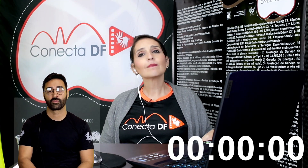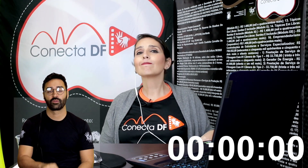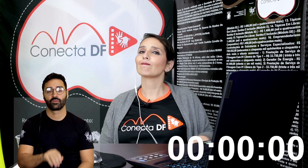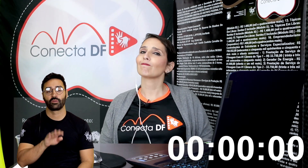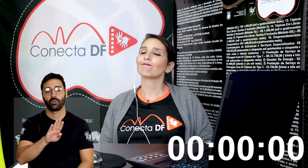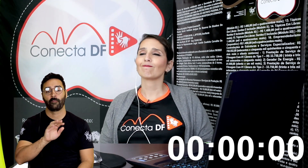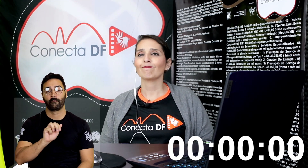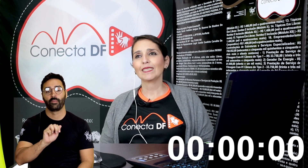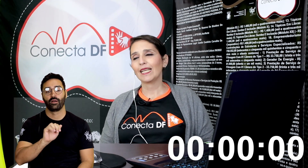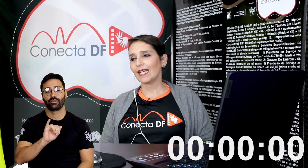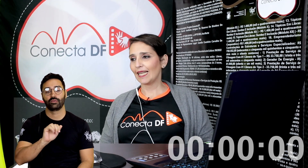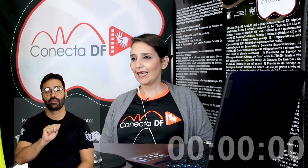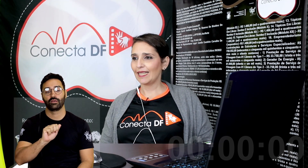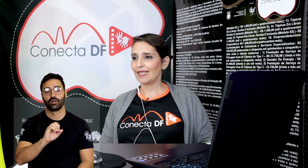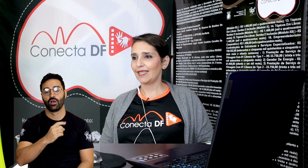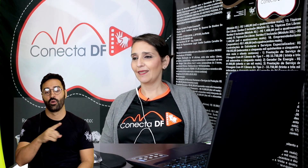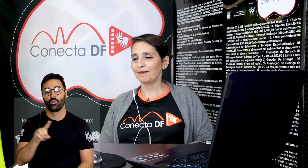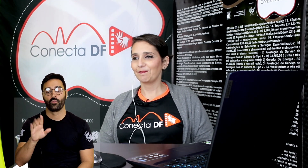de 2.